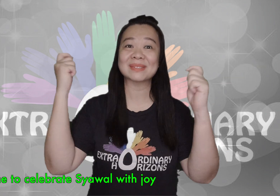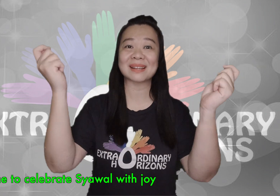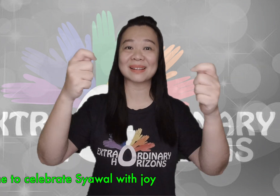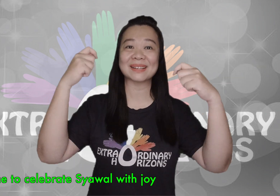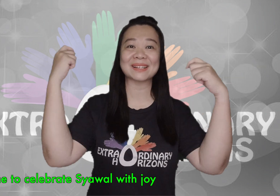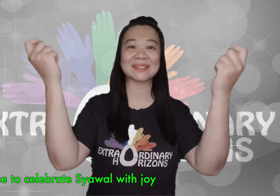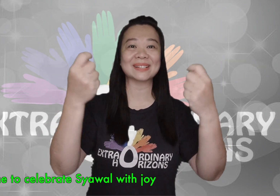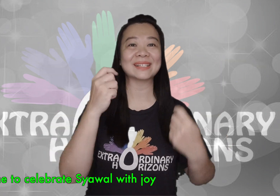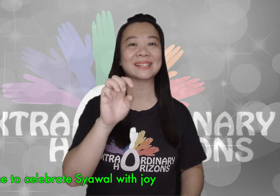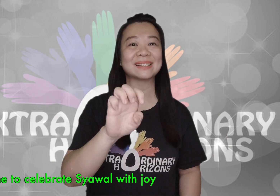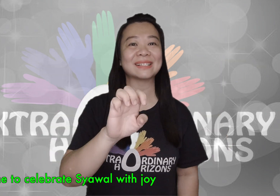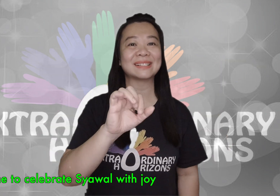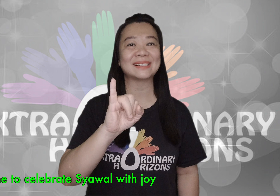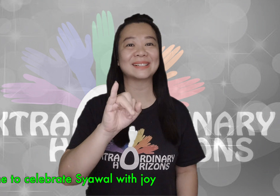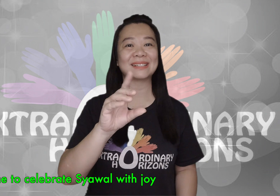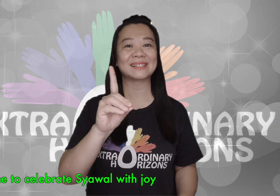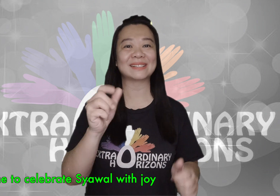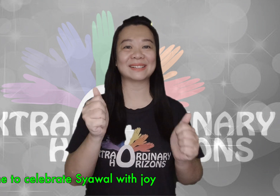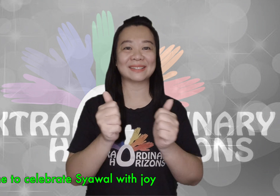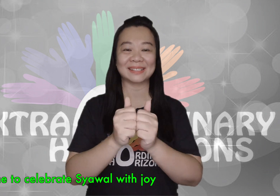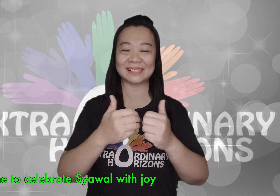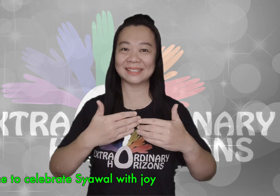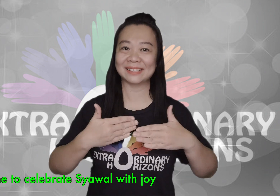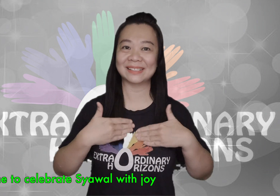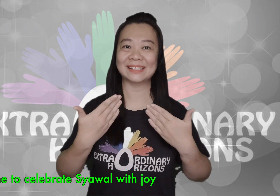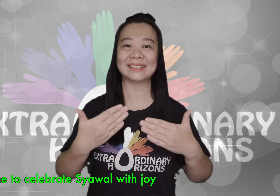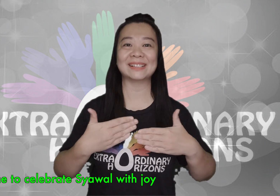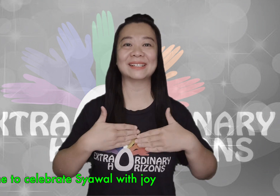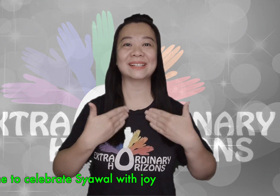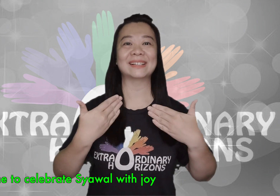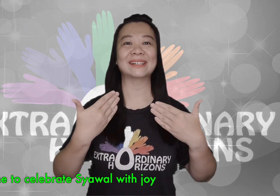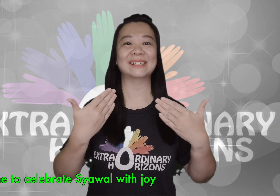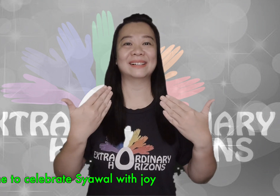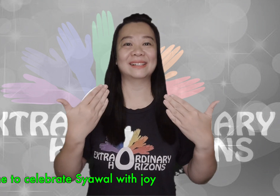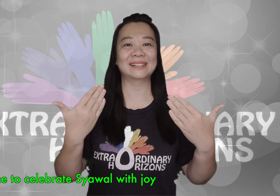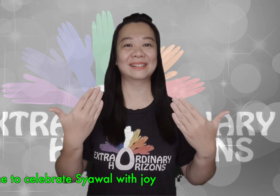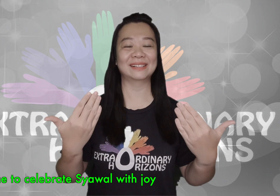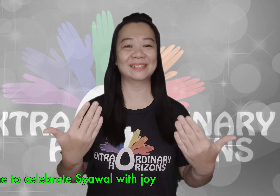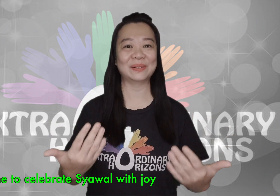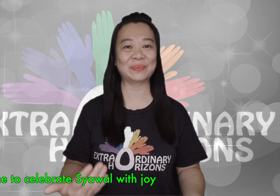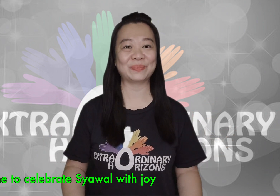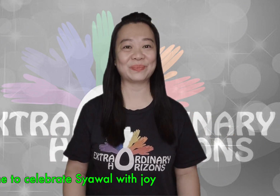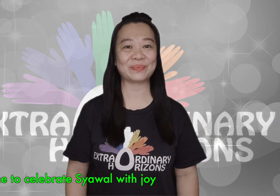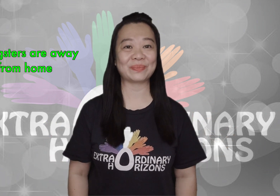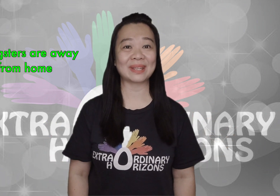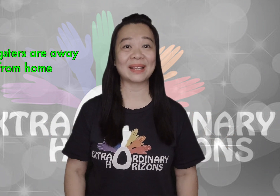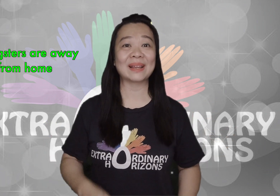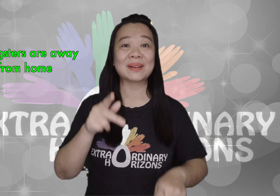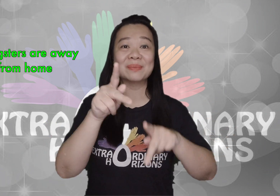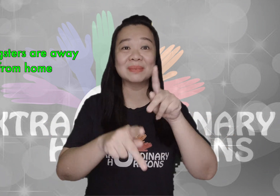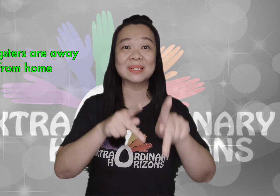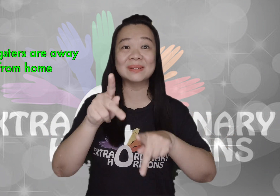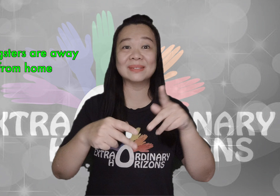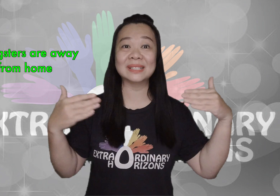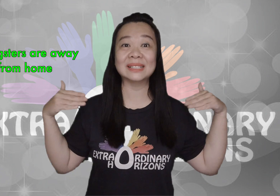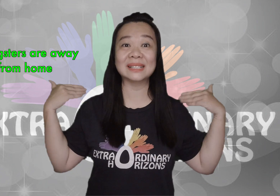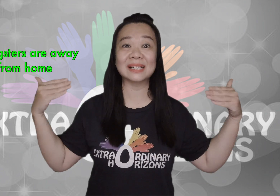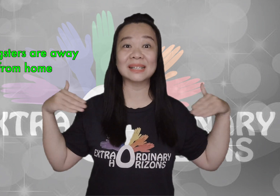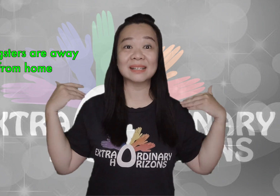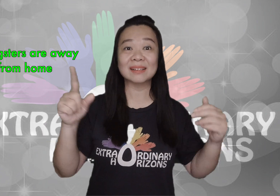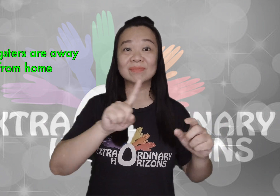syawal kita rayakan Dengan rasa gembira Anak